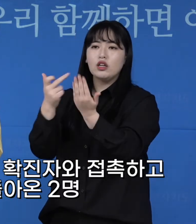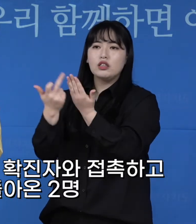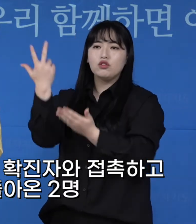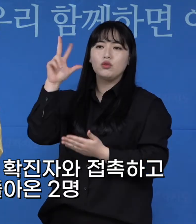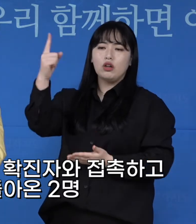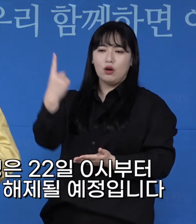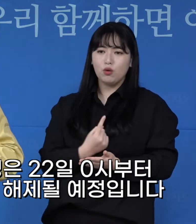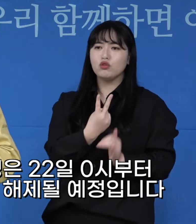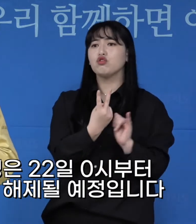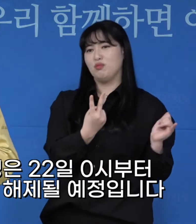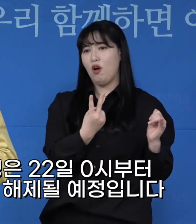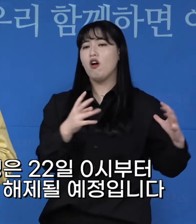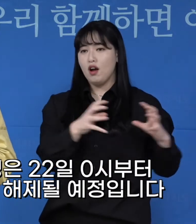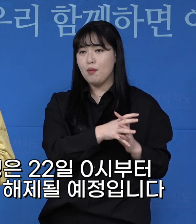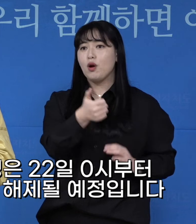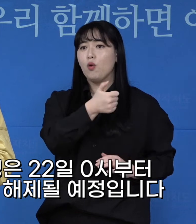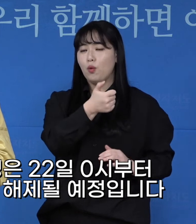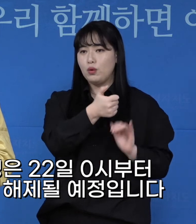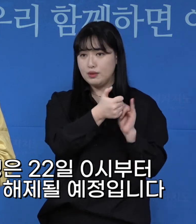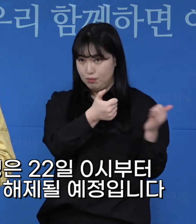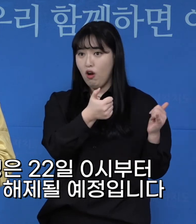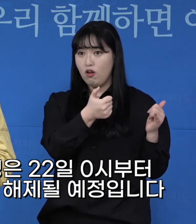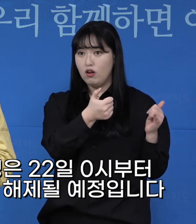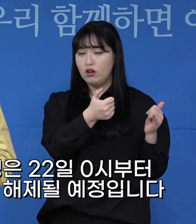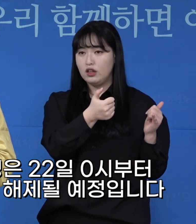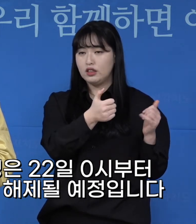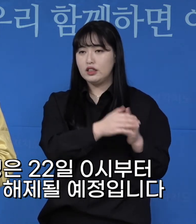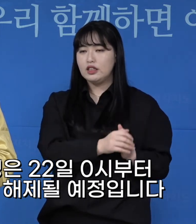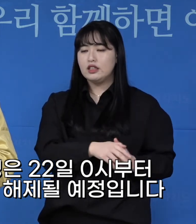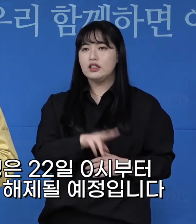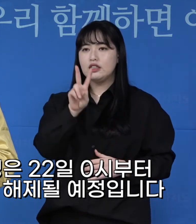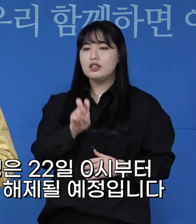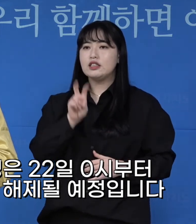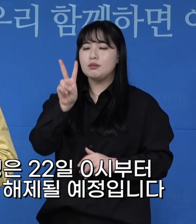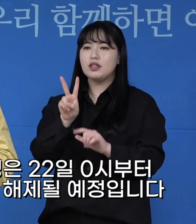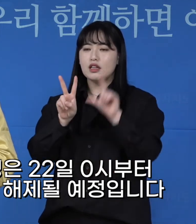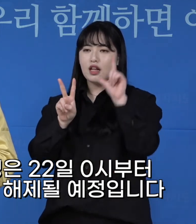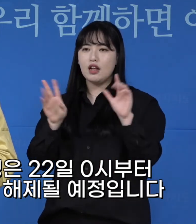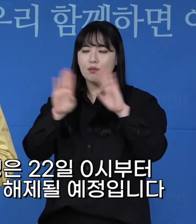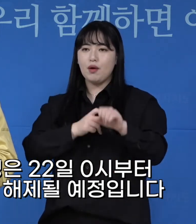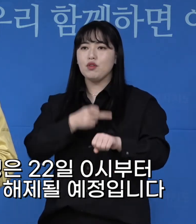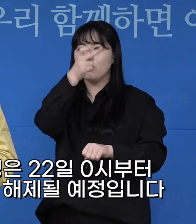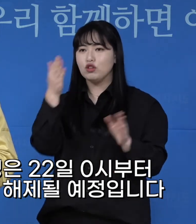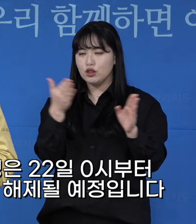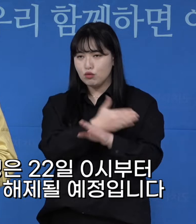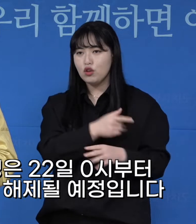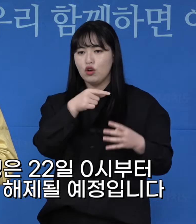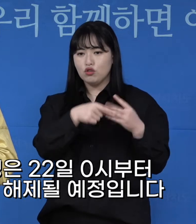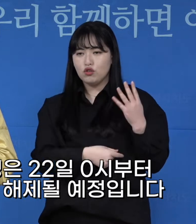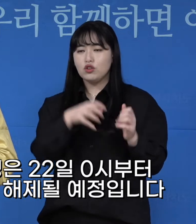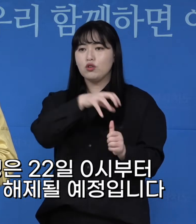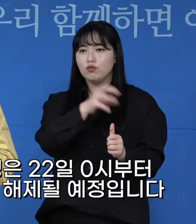돌아온 2명, 이렇게 해서 합계 50명이 22일 0시부터 순차적으로